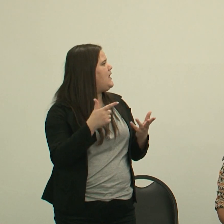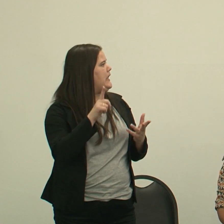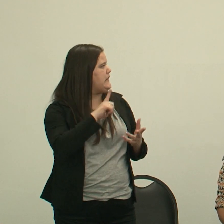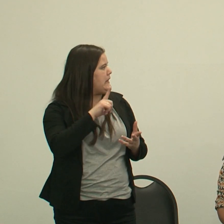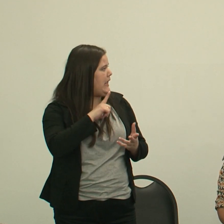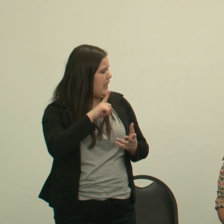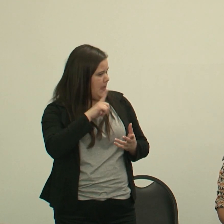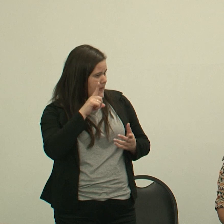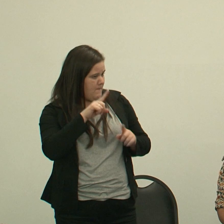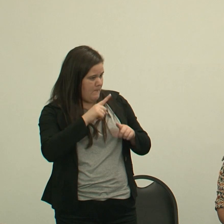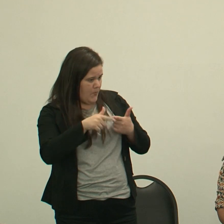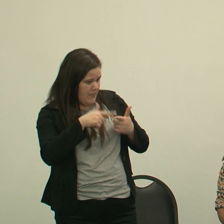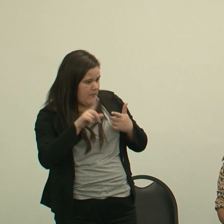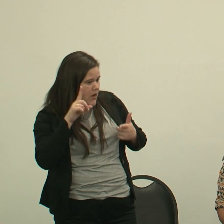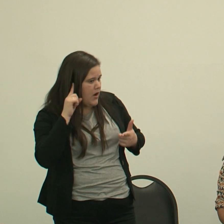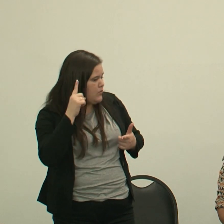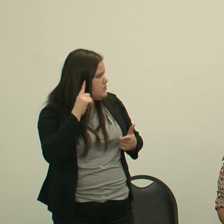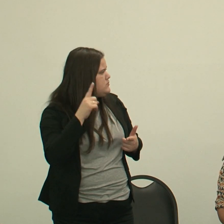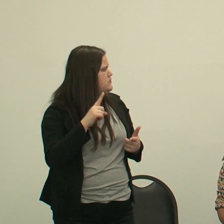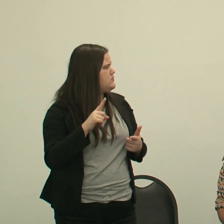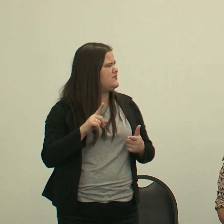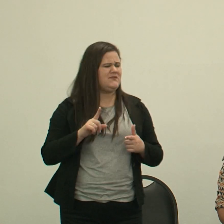tem problemas de audição,